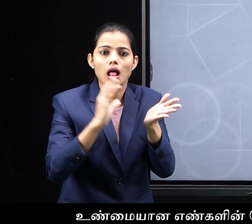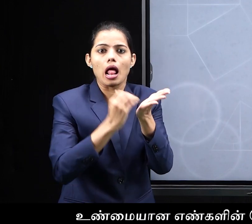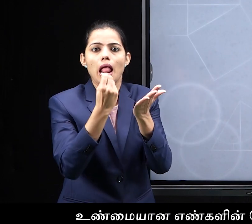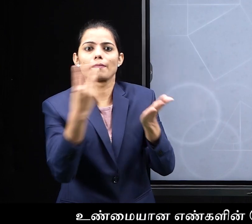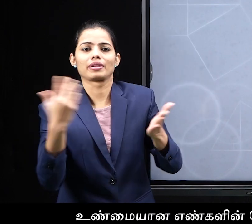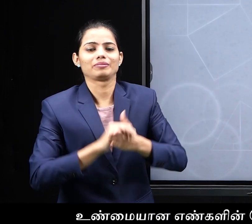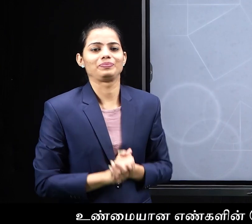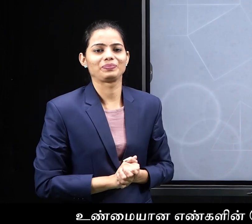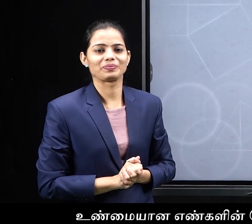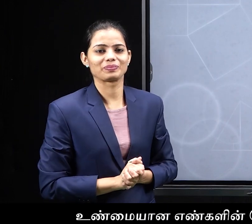தொகுப்பில் எந்த உறுப்புகளும் இல்லை.